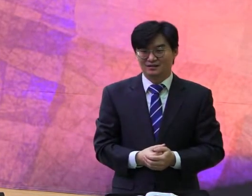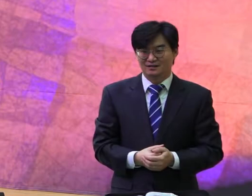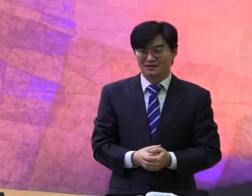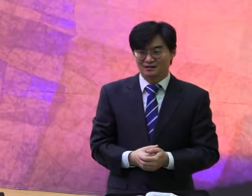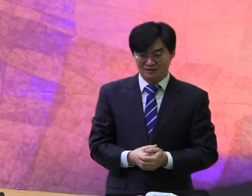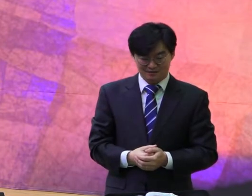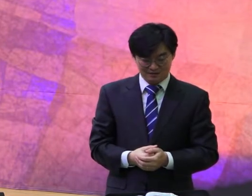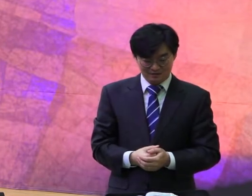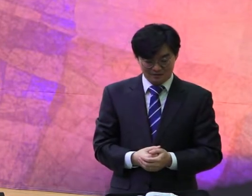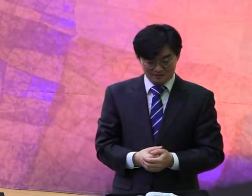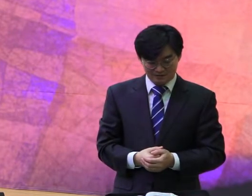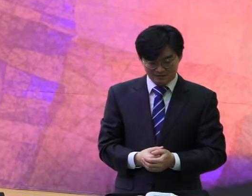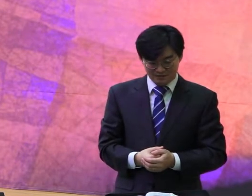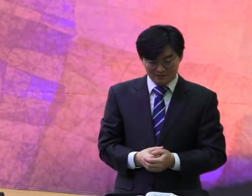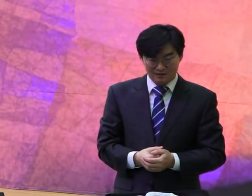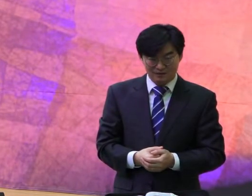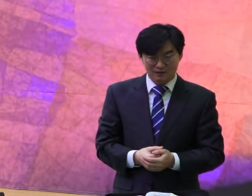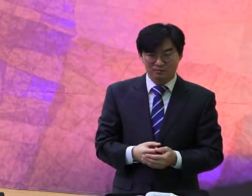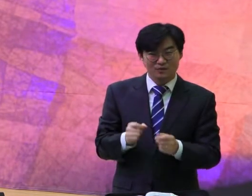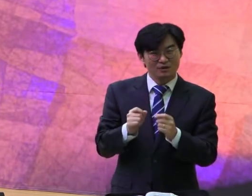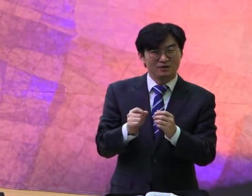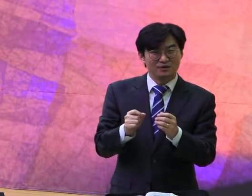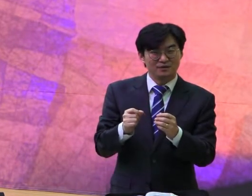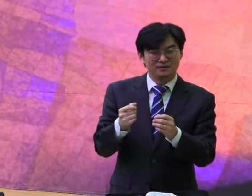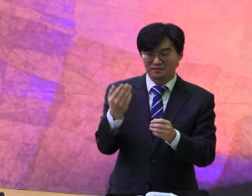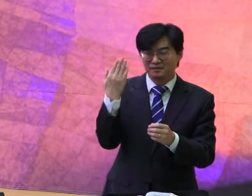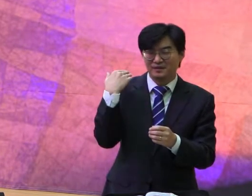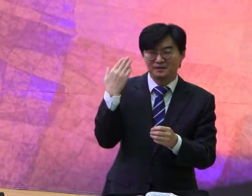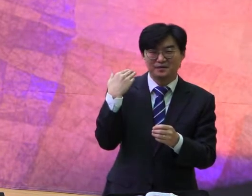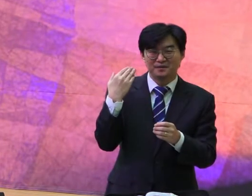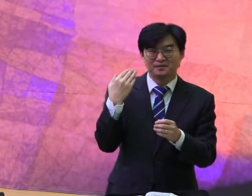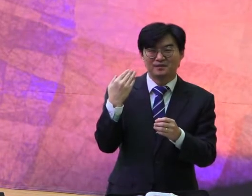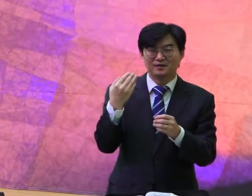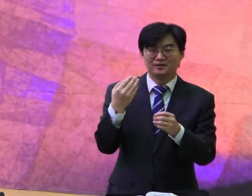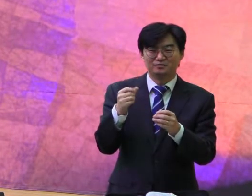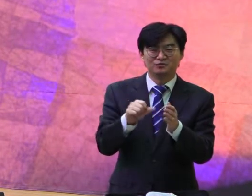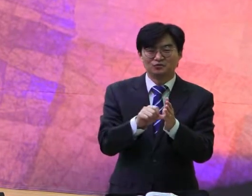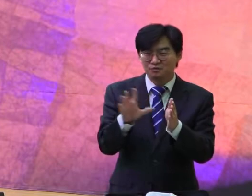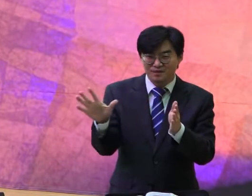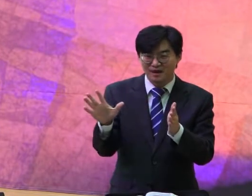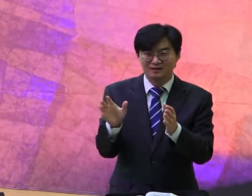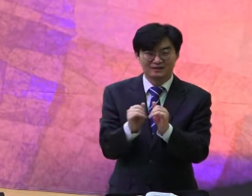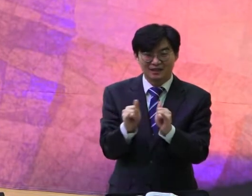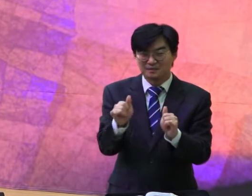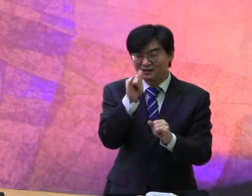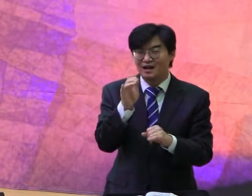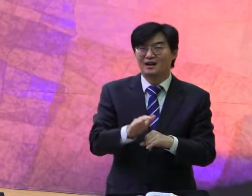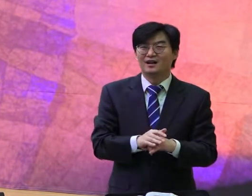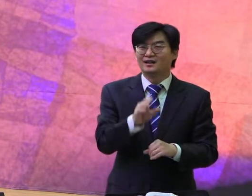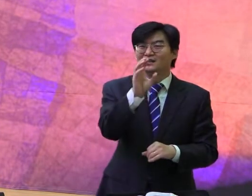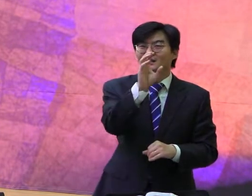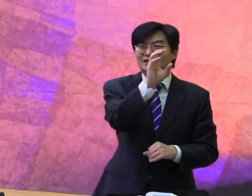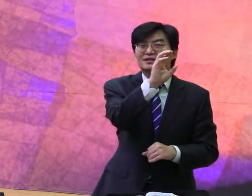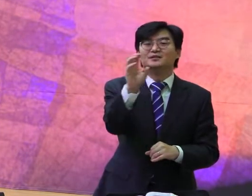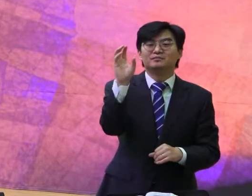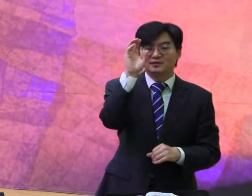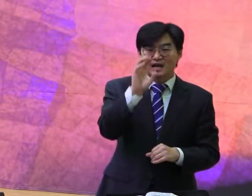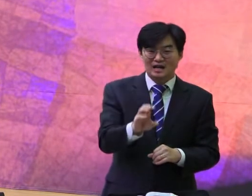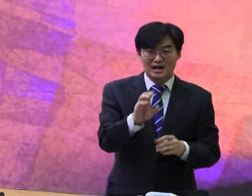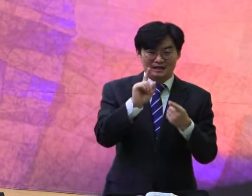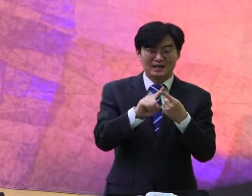19세기 유명한 영성가 제시펜 루이스라고 하는 분이 계시는데, 십자가의 전달자라는 별명이 붙을 정도로